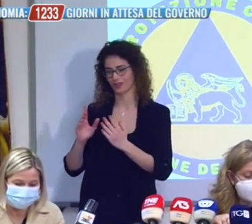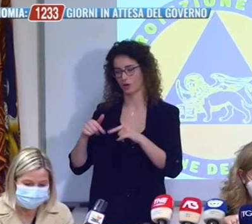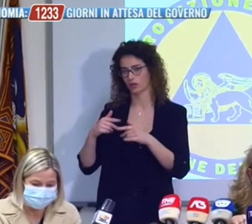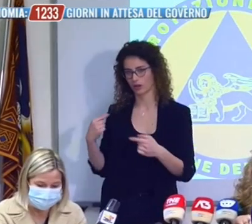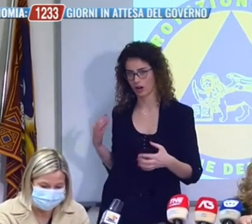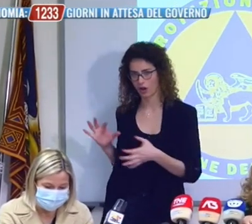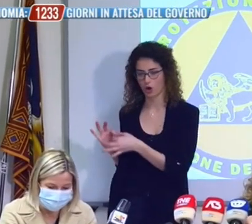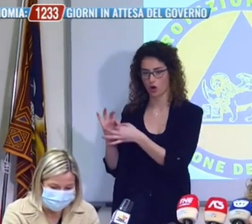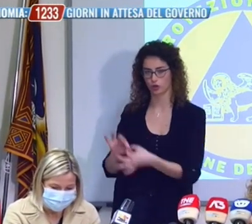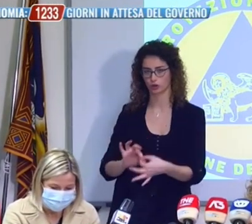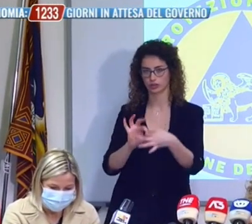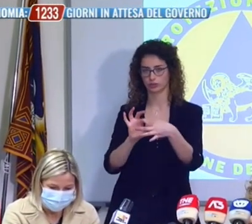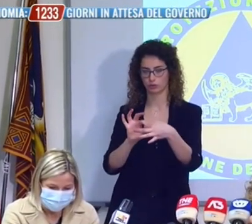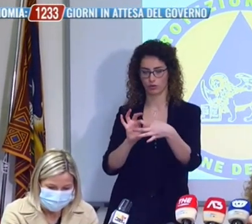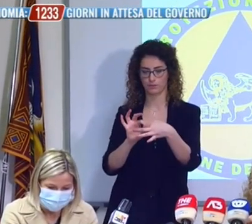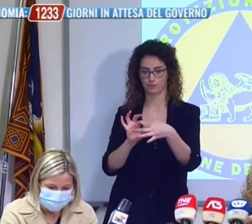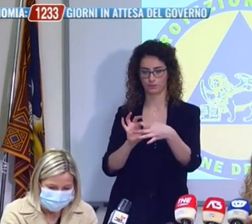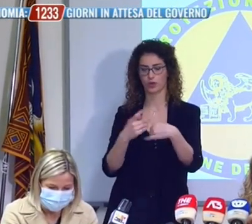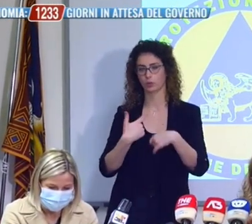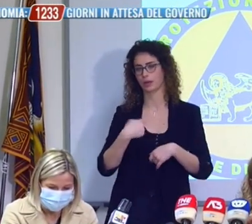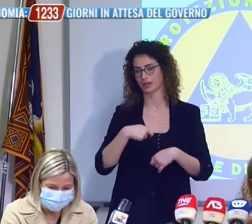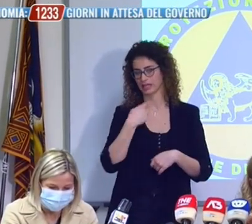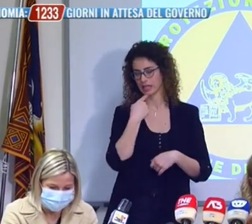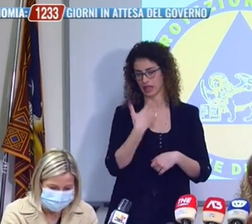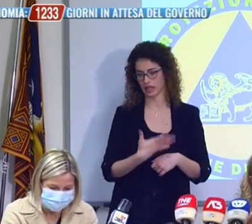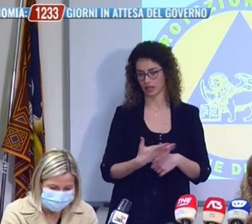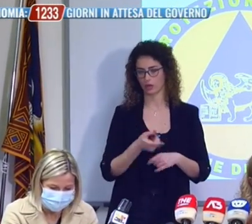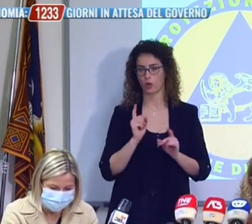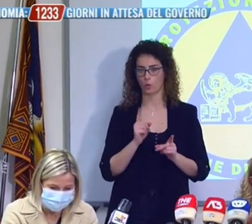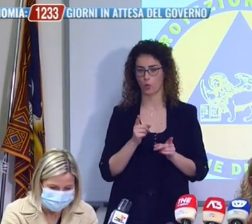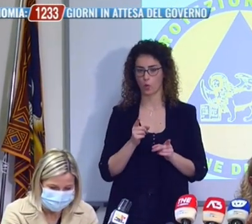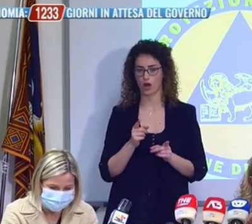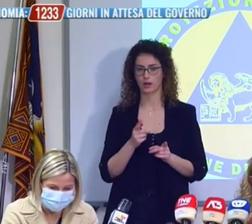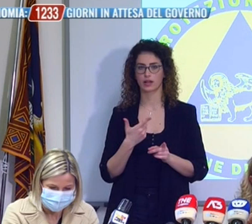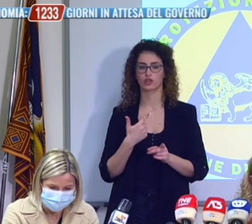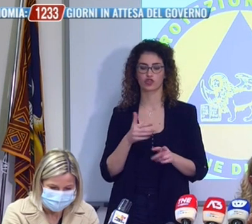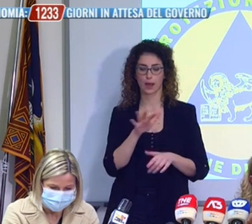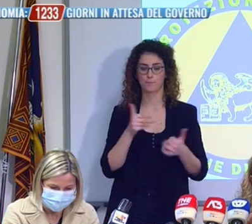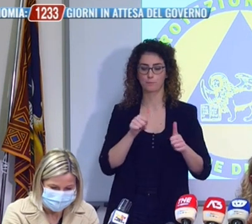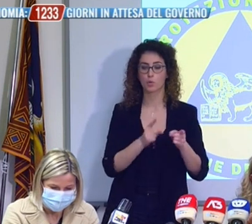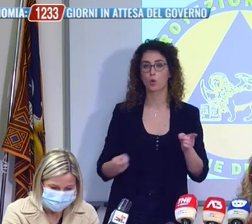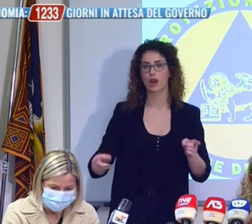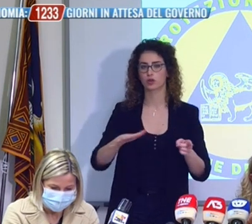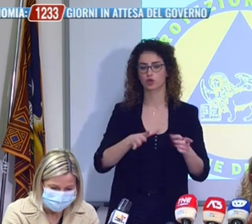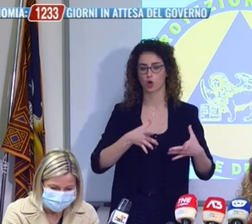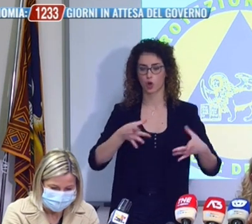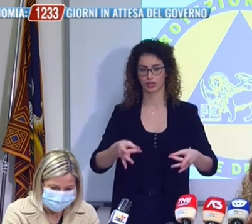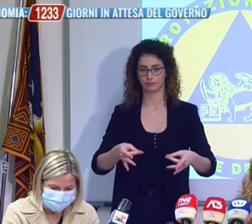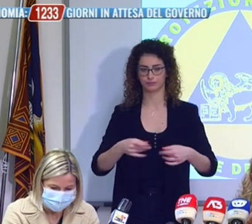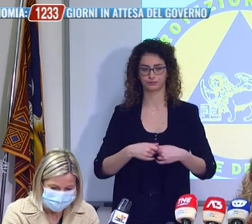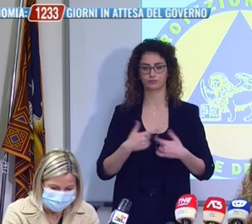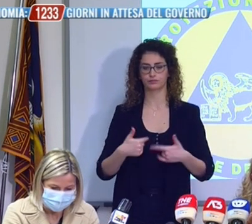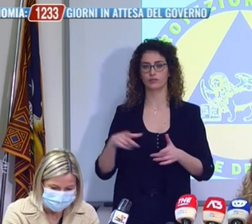era legato, come ha detto prima anche il Presidente, a un'incidenza di casi sulla popolazione. Allora, il